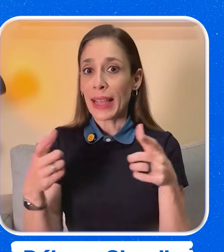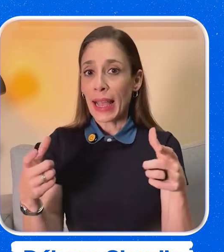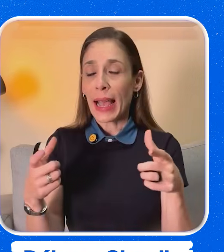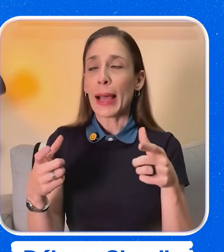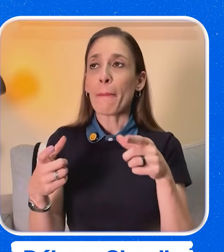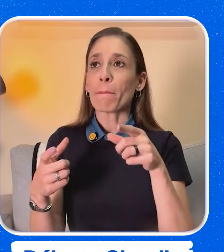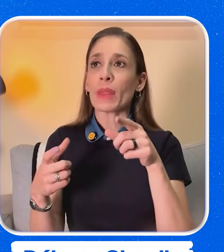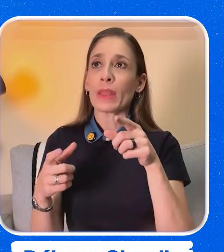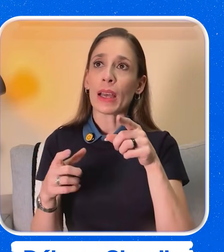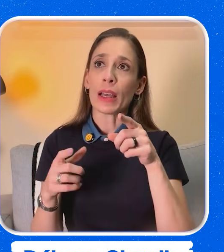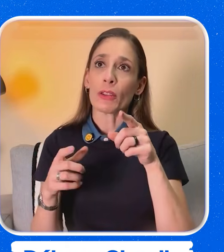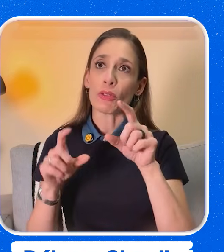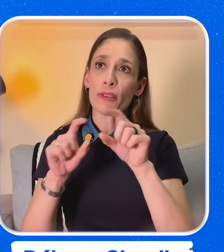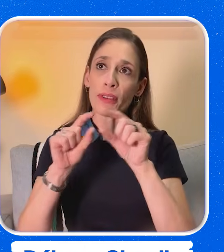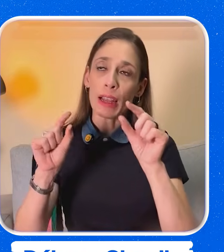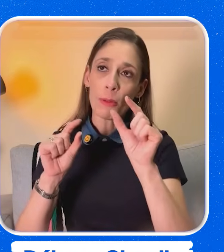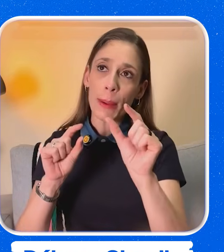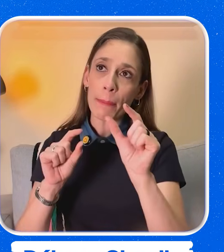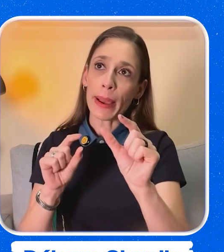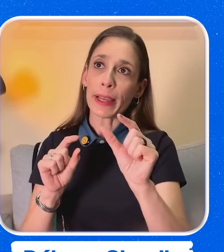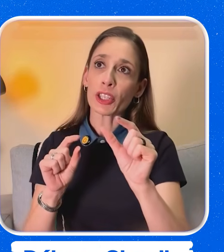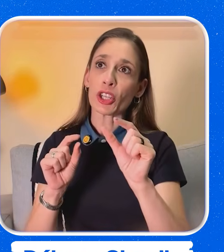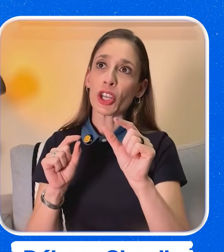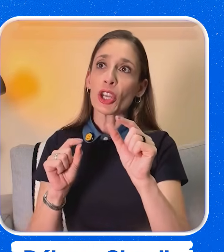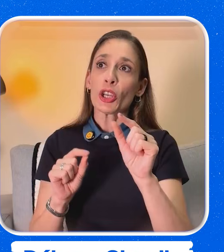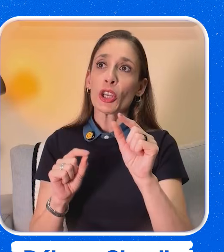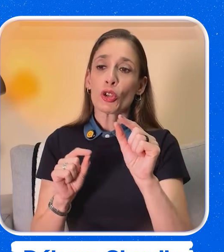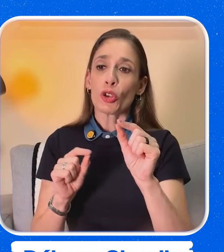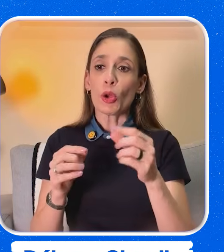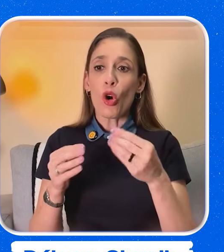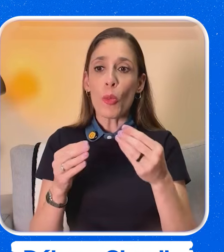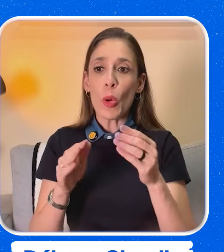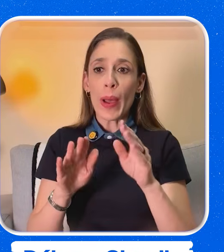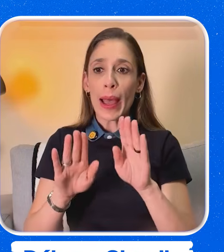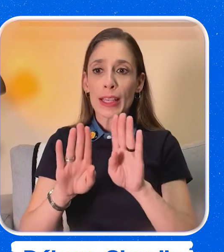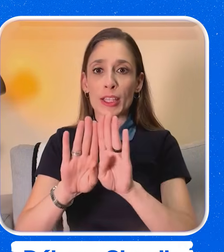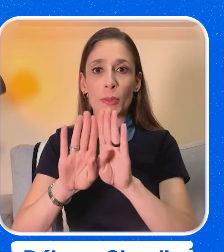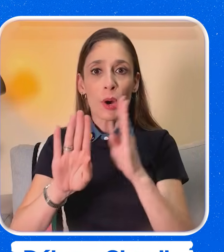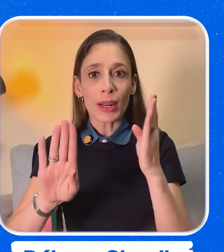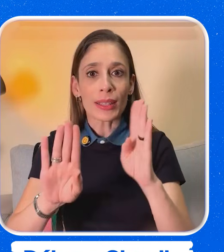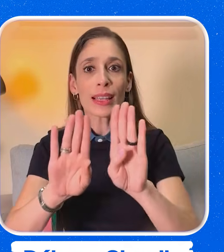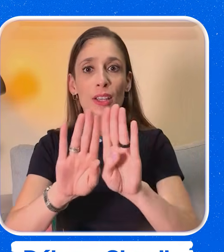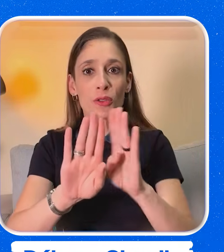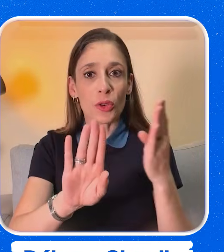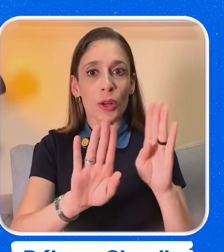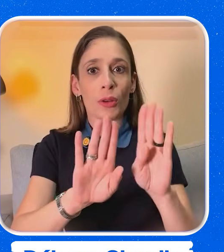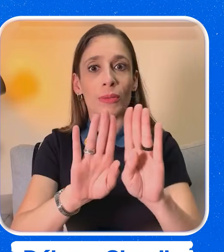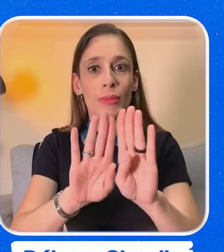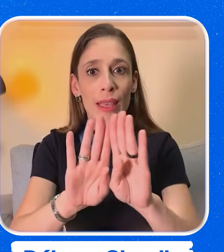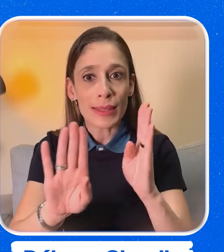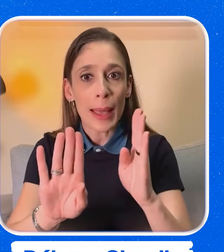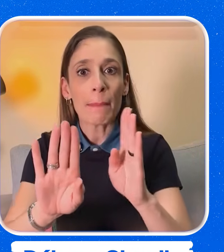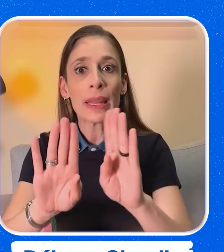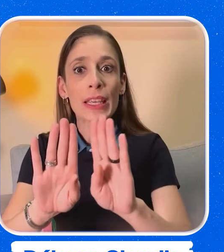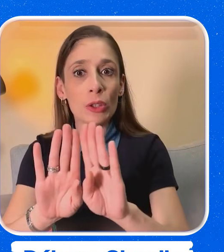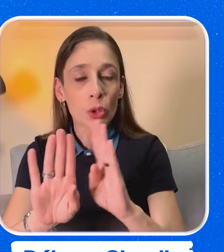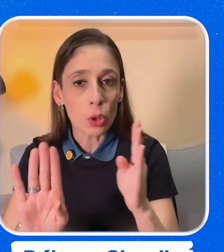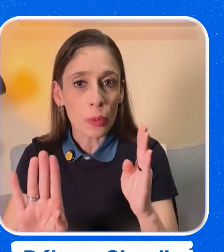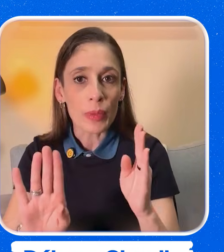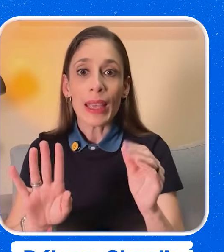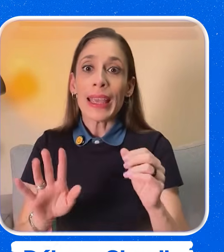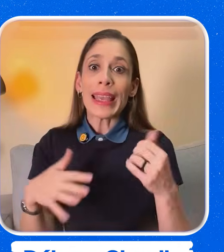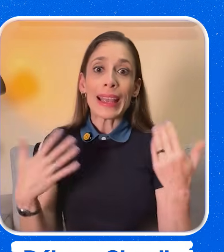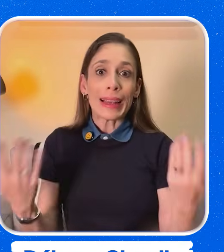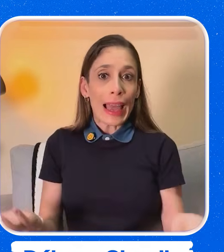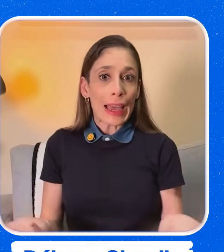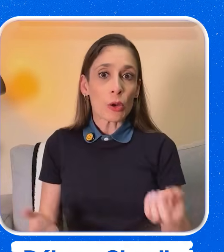queria destacar na sua fala uma parte sobre como as portas elas foram, né, se